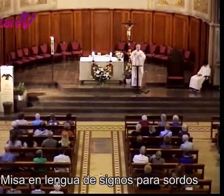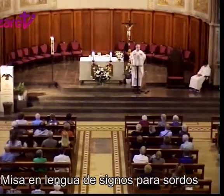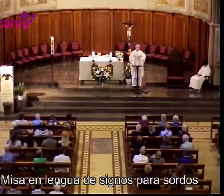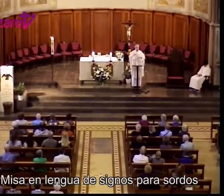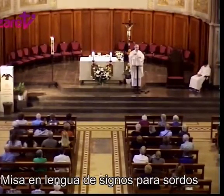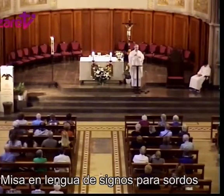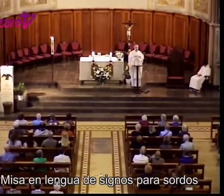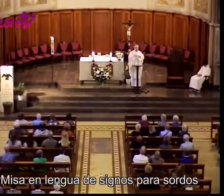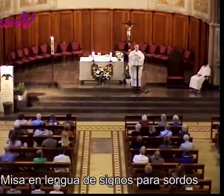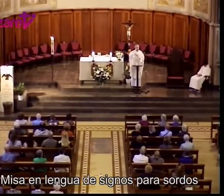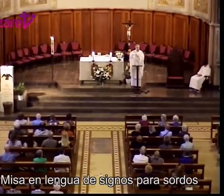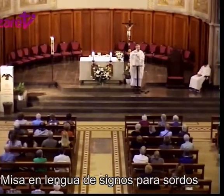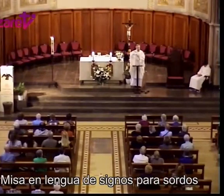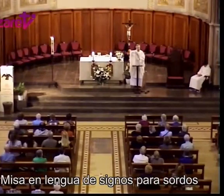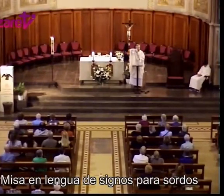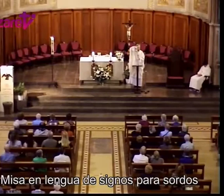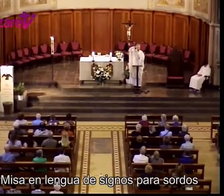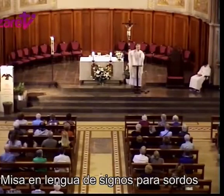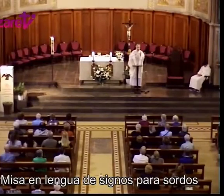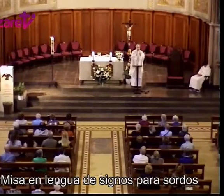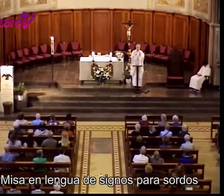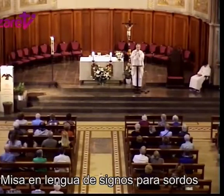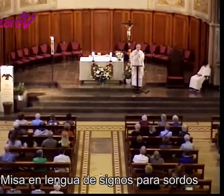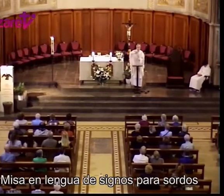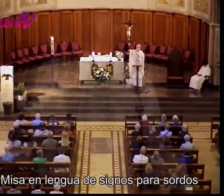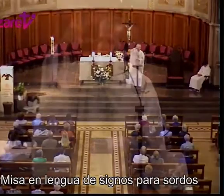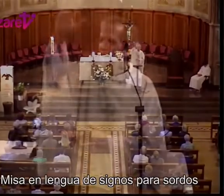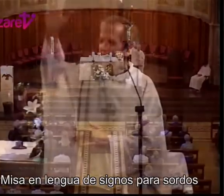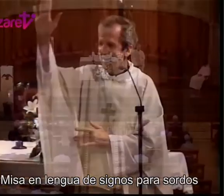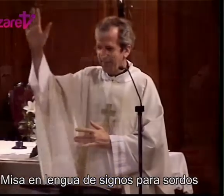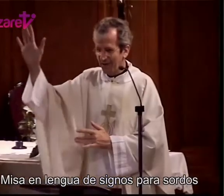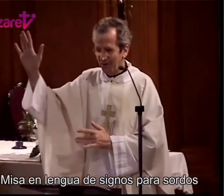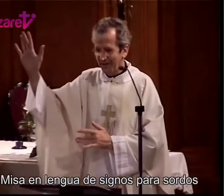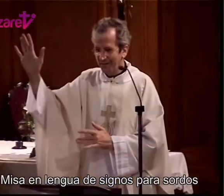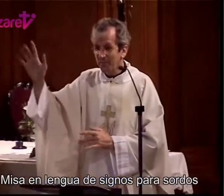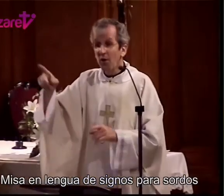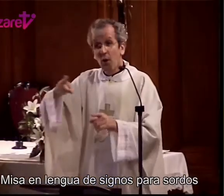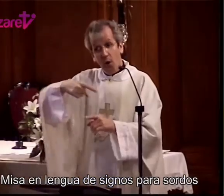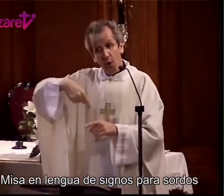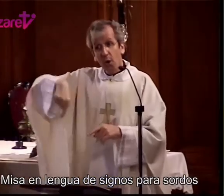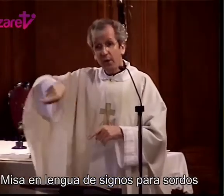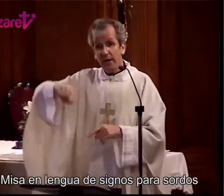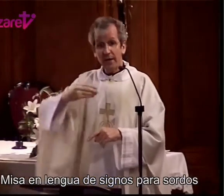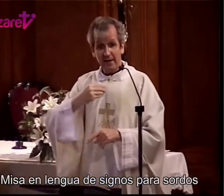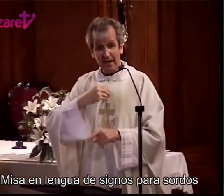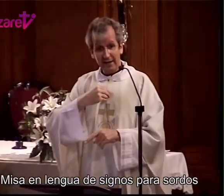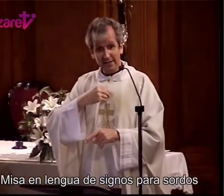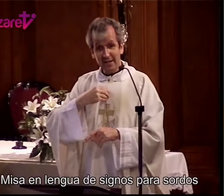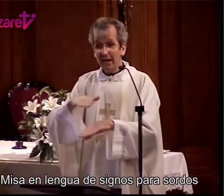Celebramos hoy la fiesta de la ascensión de Jesús al cielo. Hoy la Iglesia